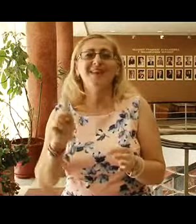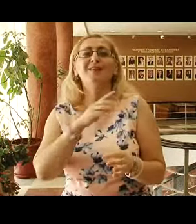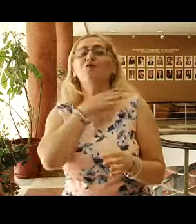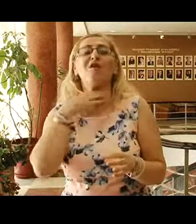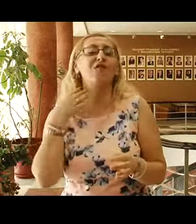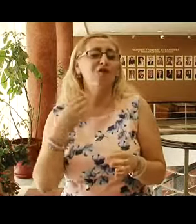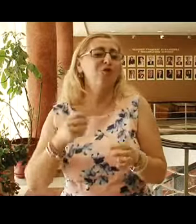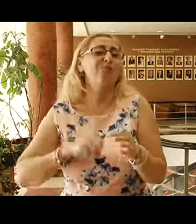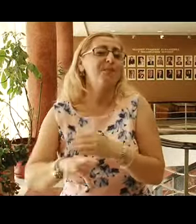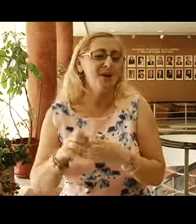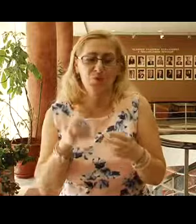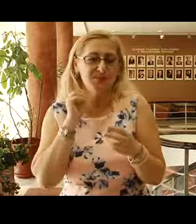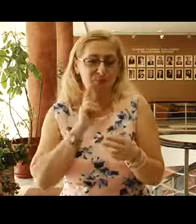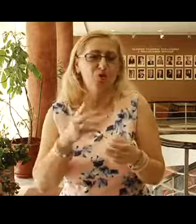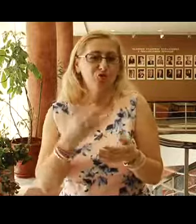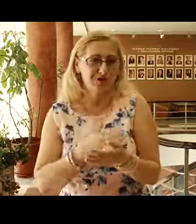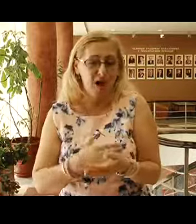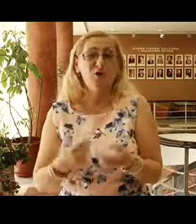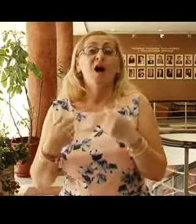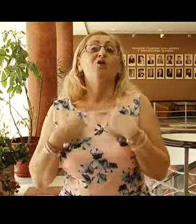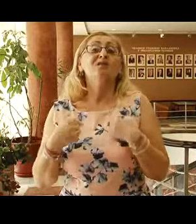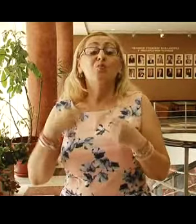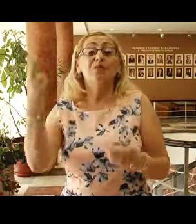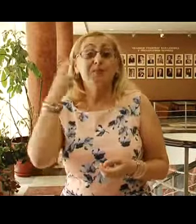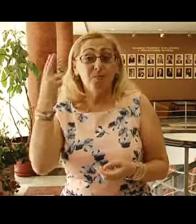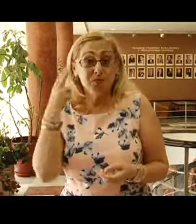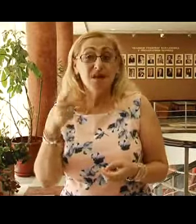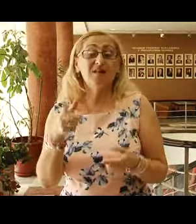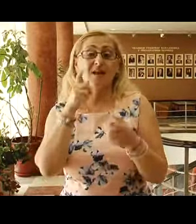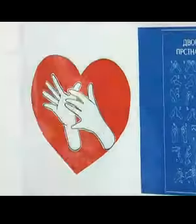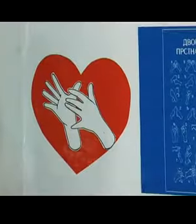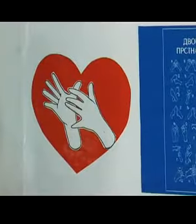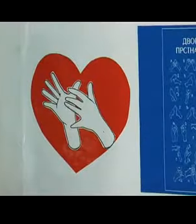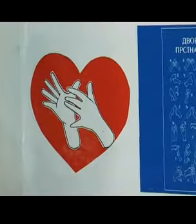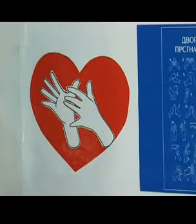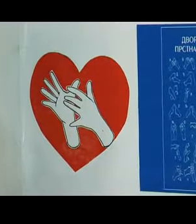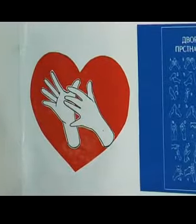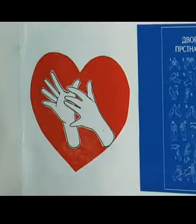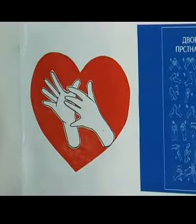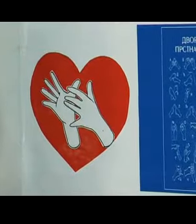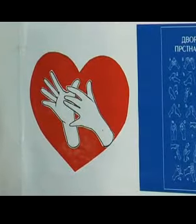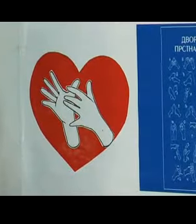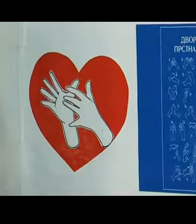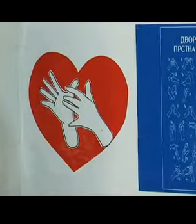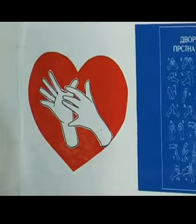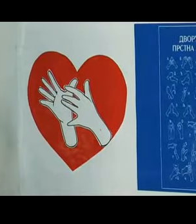primjena nije dovoljno dobro tekla, tako da kažemo. Gluve i nagluve osobe imaju pravo na korišćenje